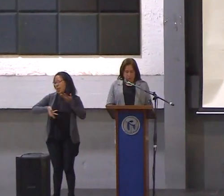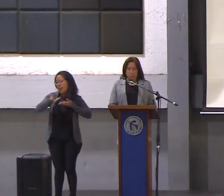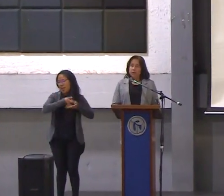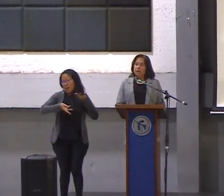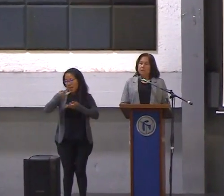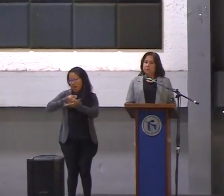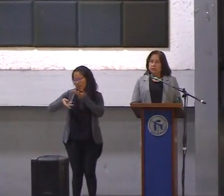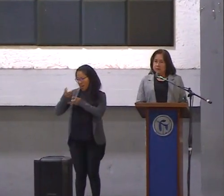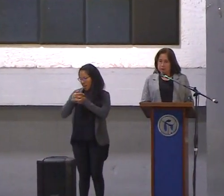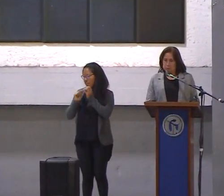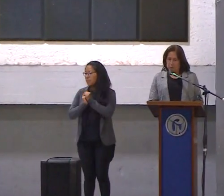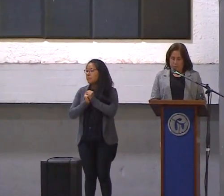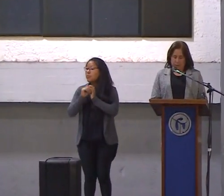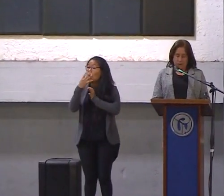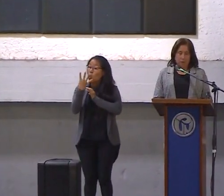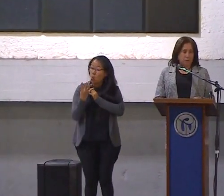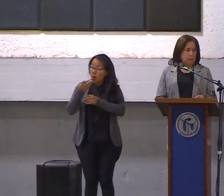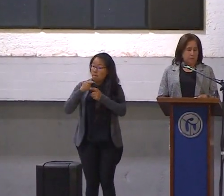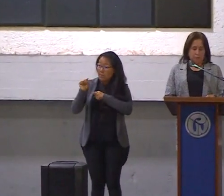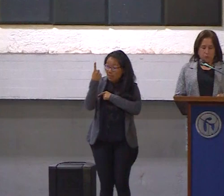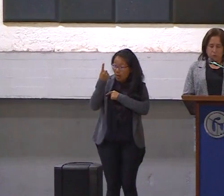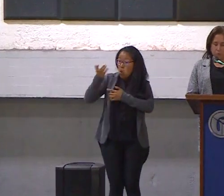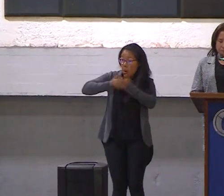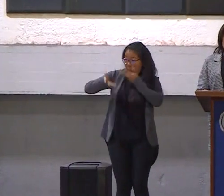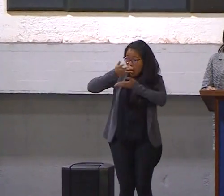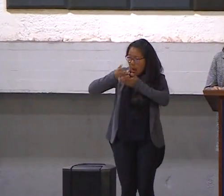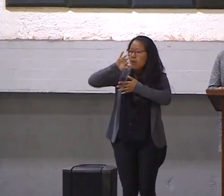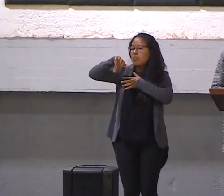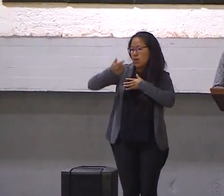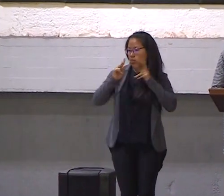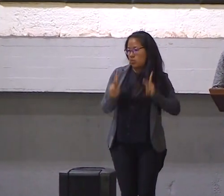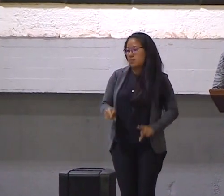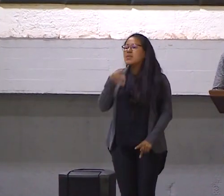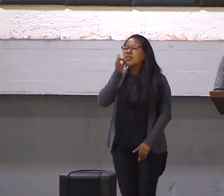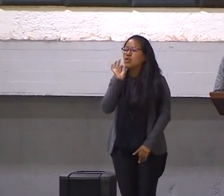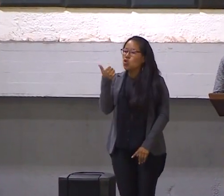conversatorio tendremos un receso de tinto de diez minutos